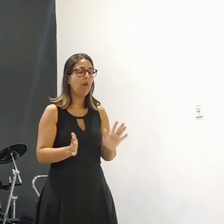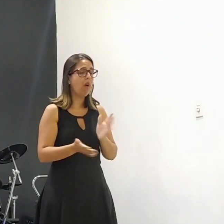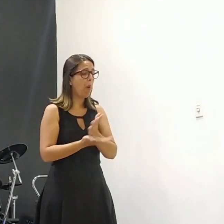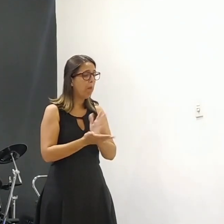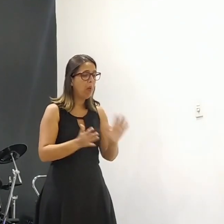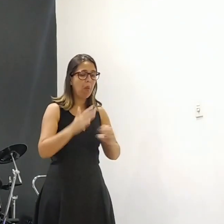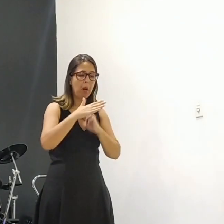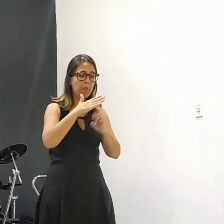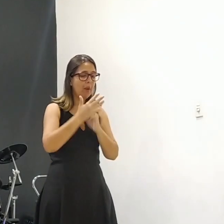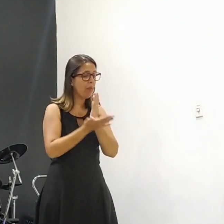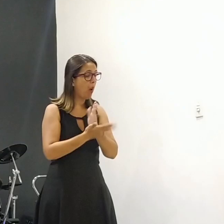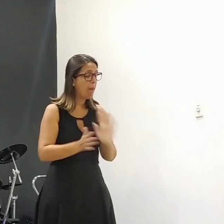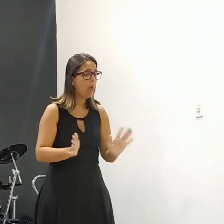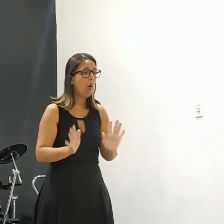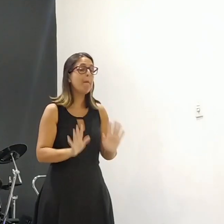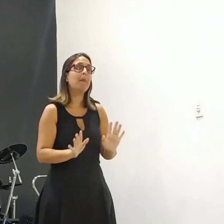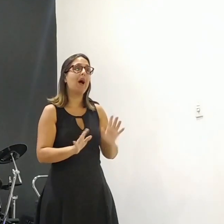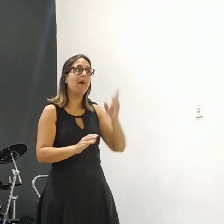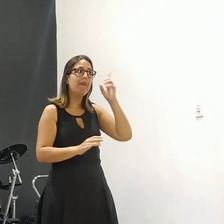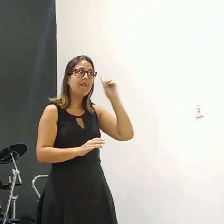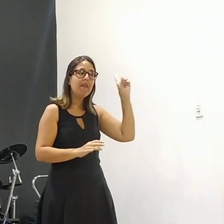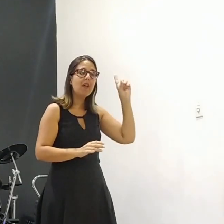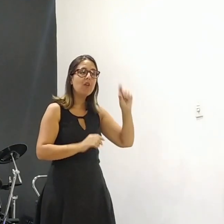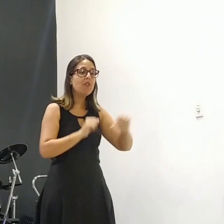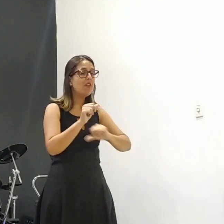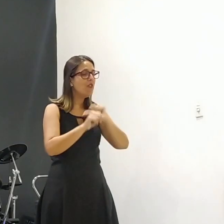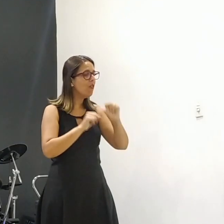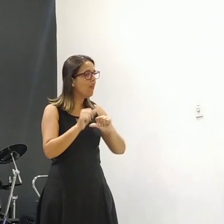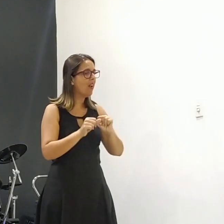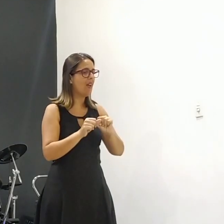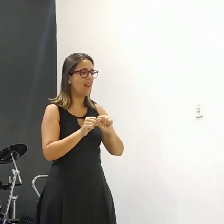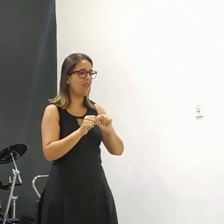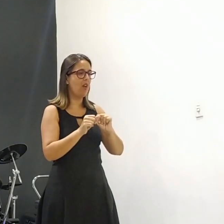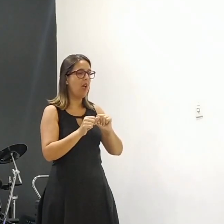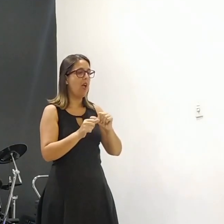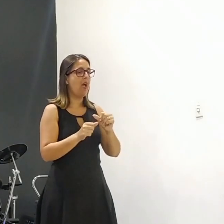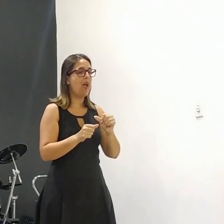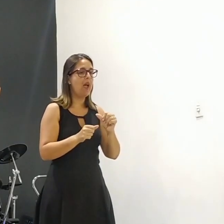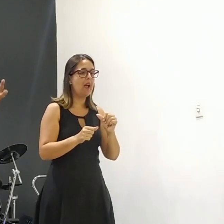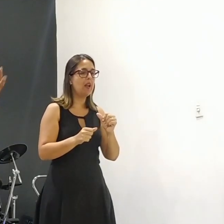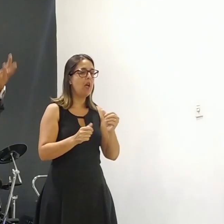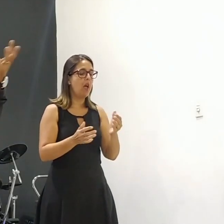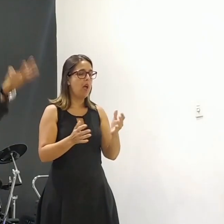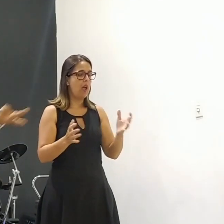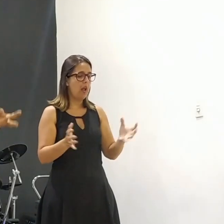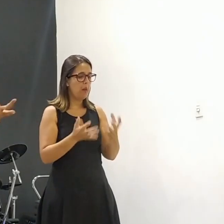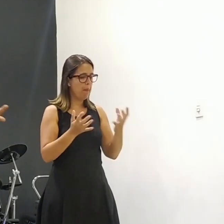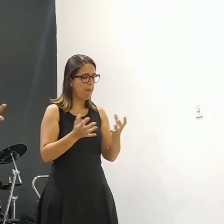é diferente. Ele pega 2 pães e 3 peixinhos e alimenta uma